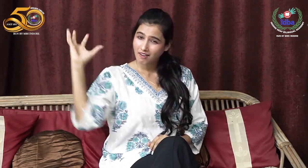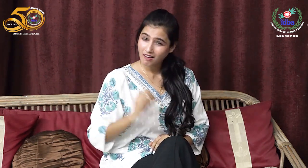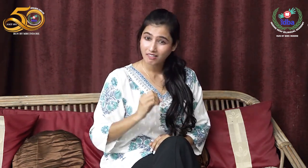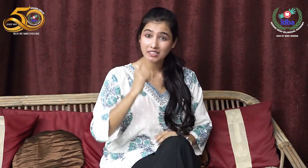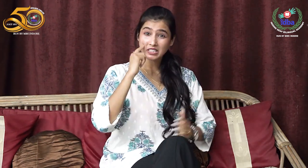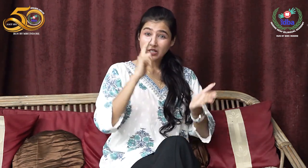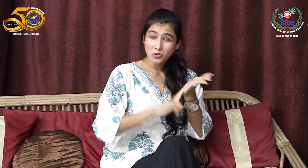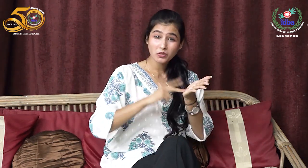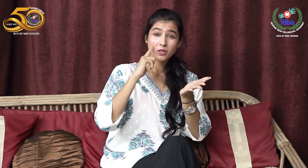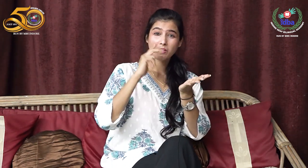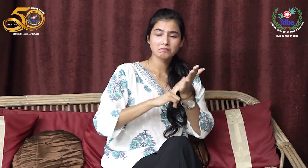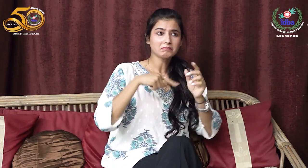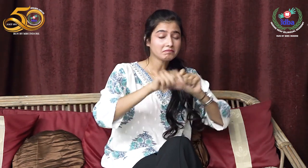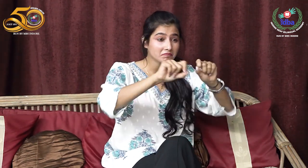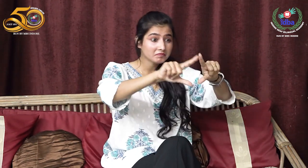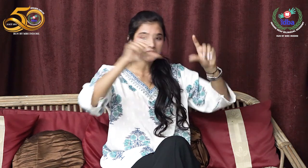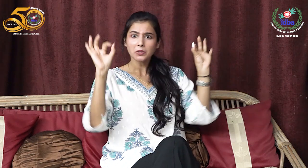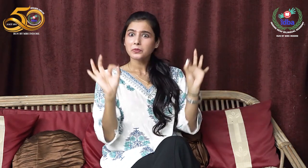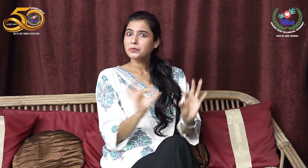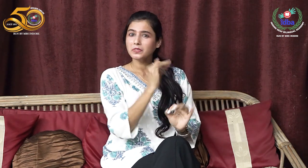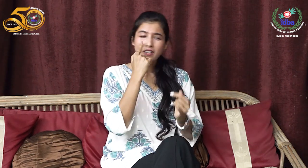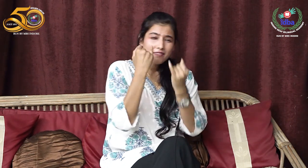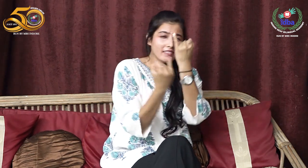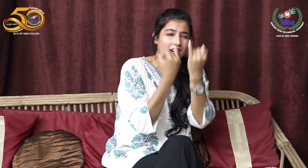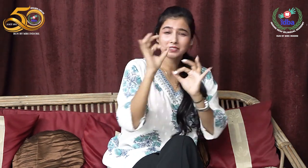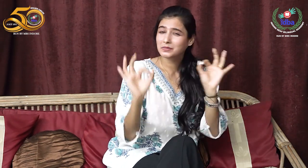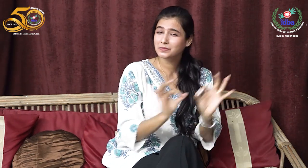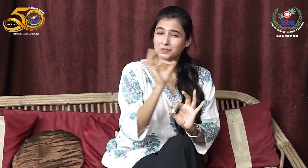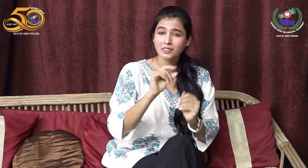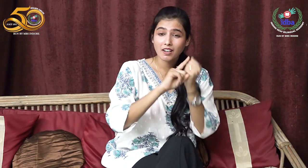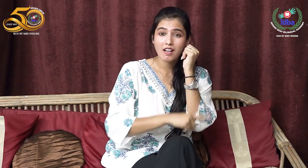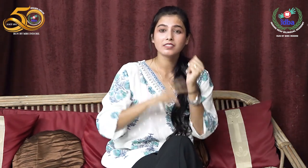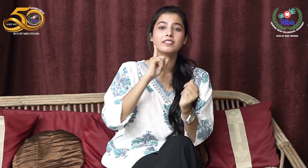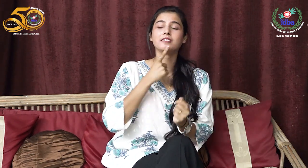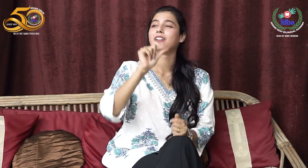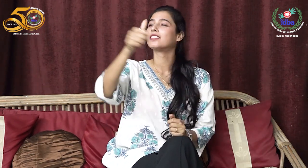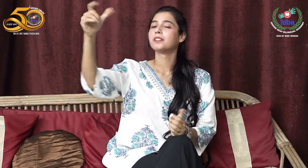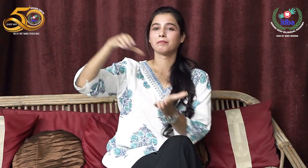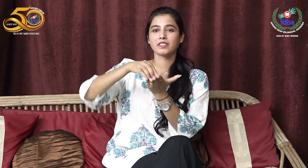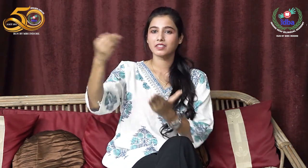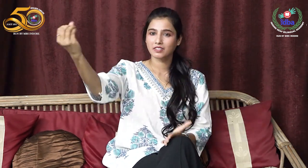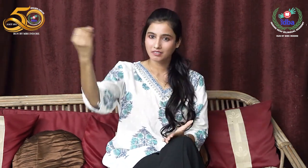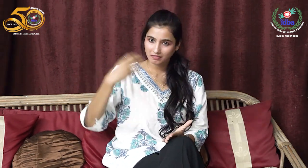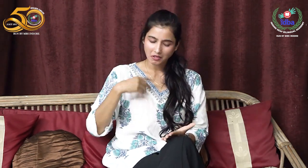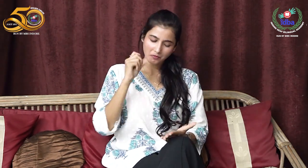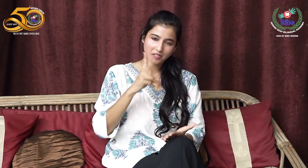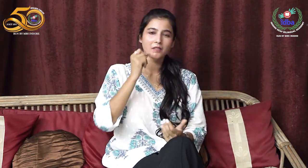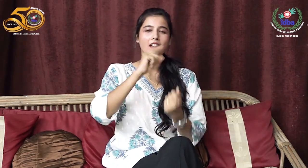मुझे बताया कि इंदौर में बहुत अच्छा स्कूल है, बहुत अच्छा है। उस टाइम पे इंटरनेट भी था, हम कैसे ढूंढते, बट ठीक है, किसी डेफ ने हमें बताया, एड्रेस